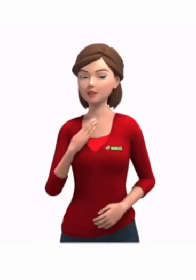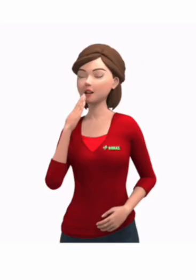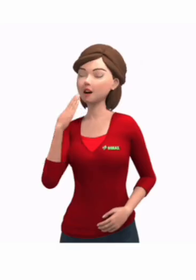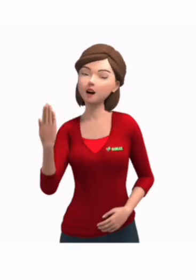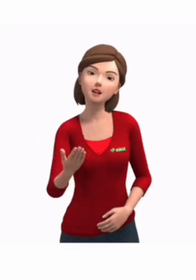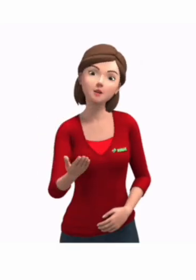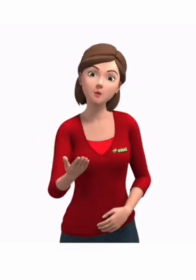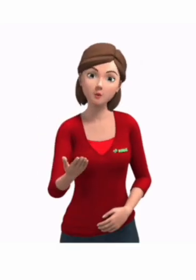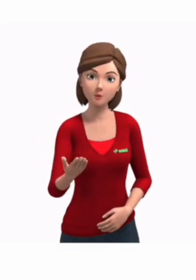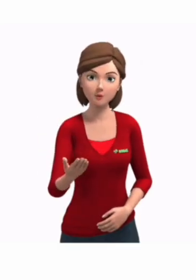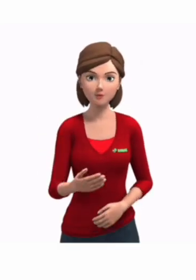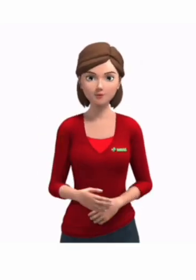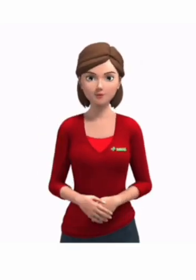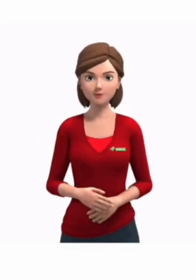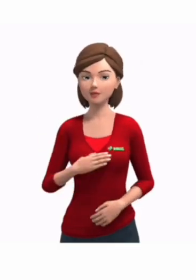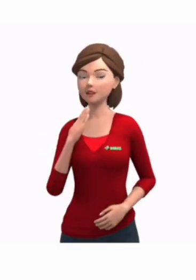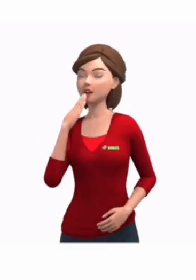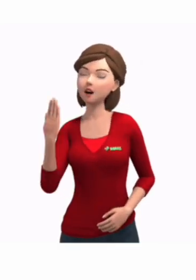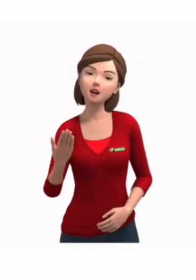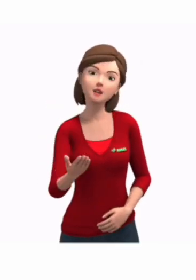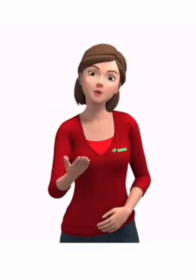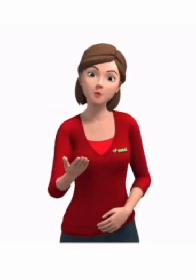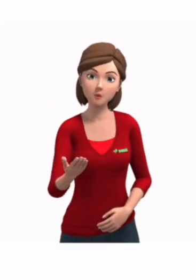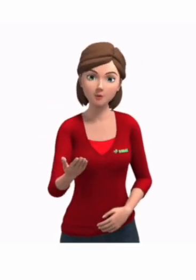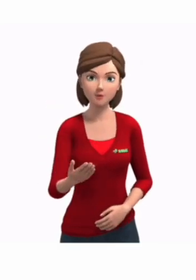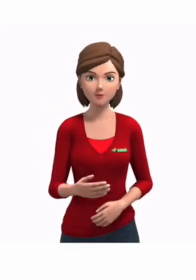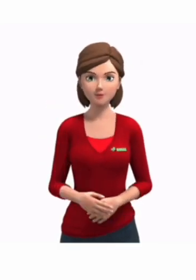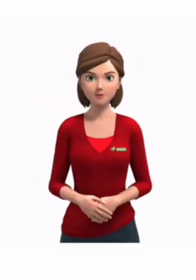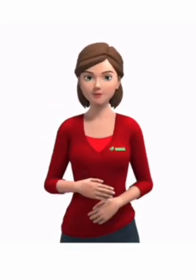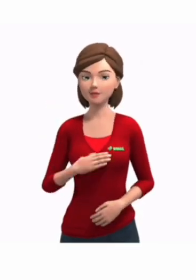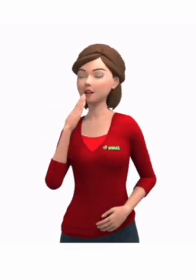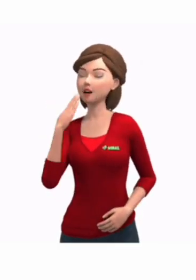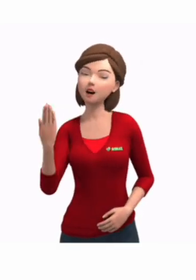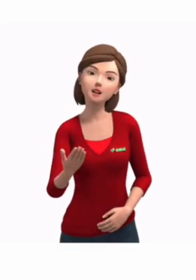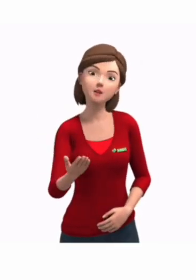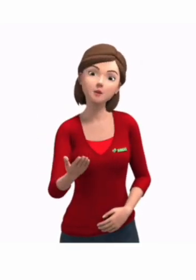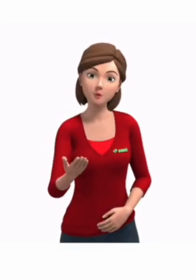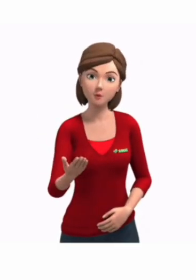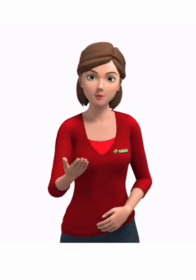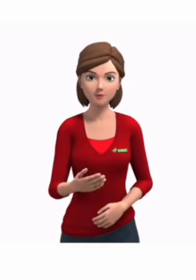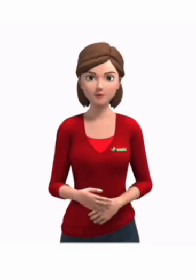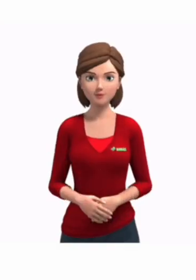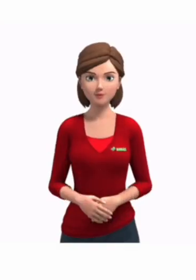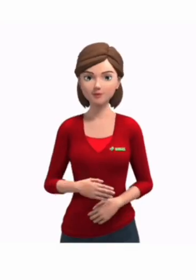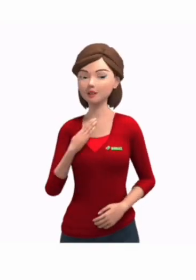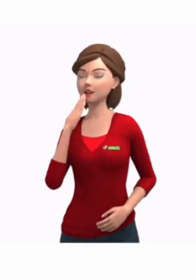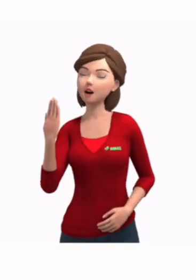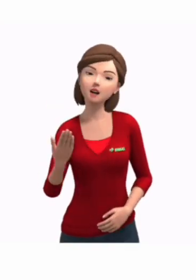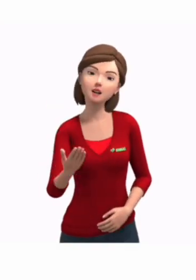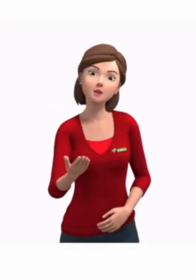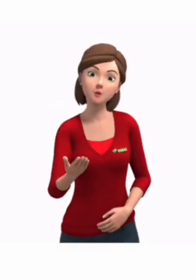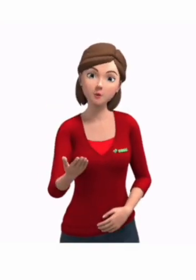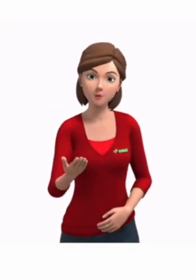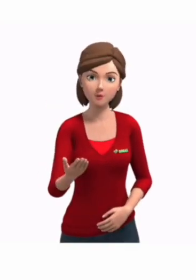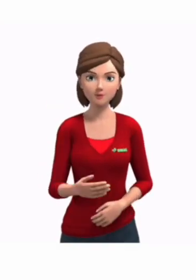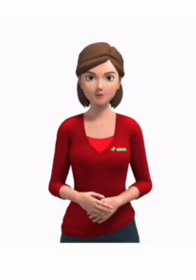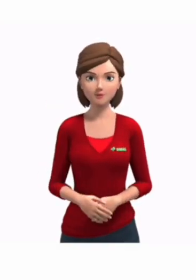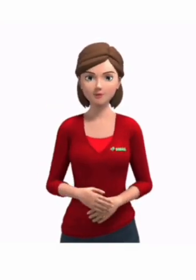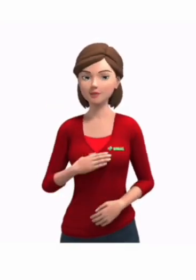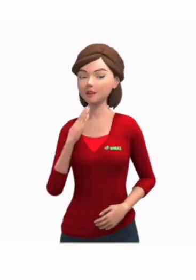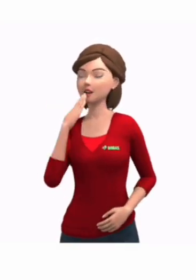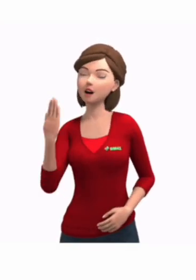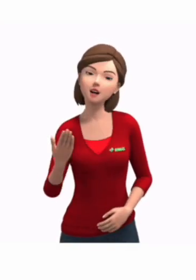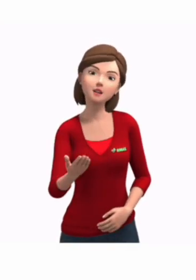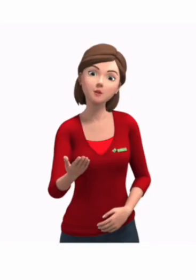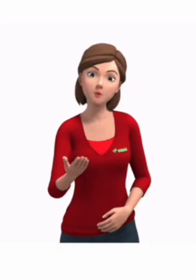aide beaucoup les personnes handicapées. Moi, la première, j'ai besoin de reformuler des textes trop compliqués, ça m'aide